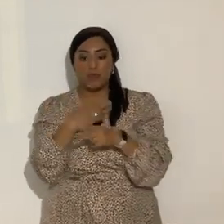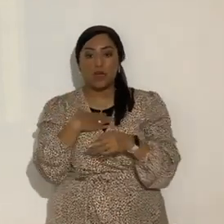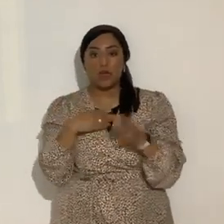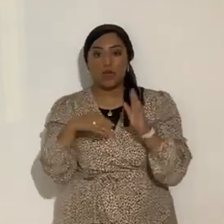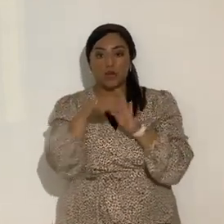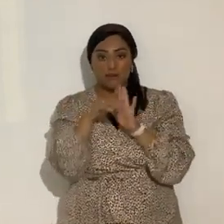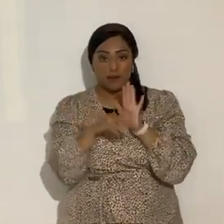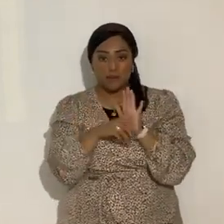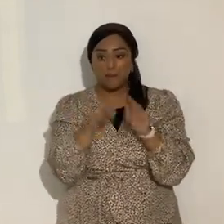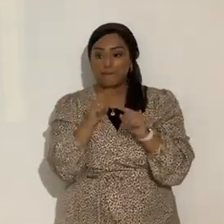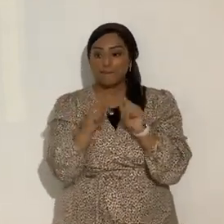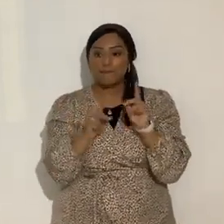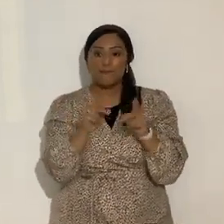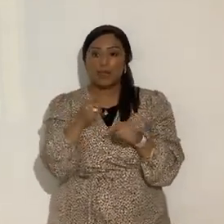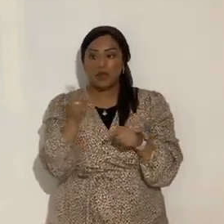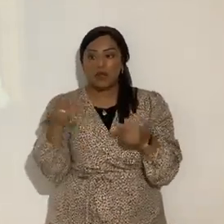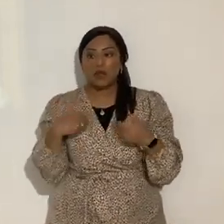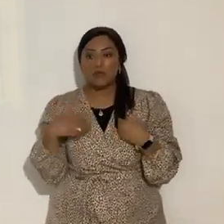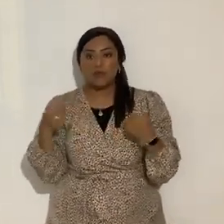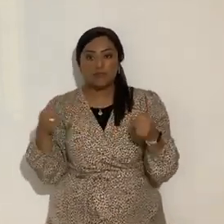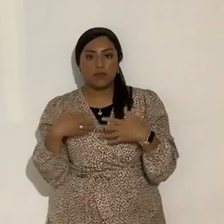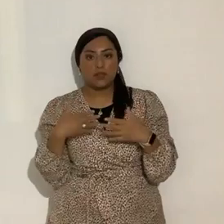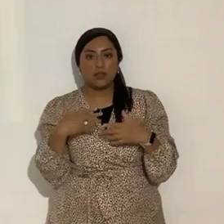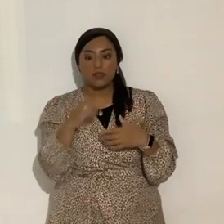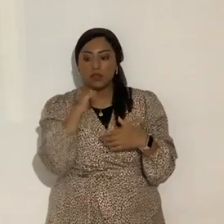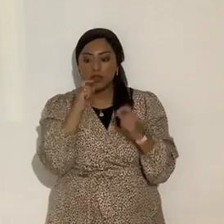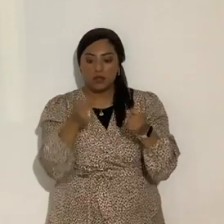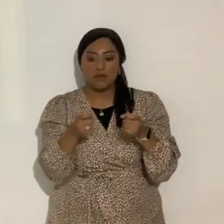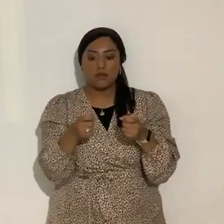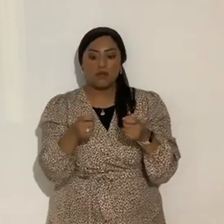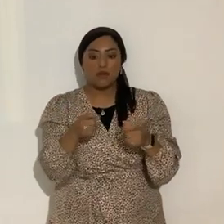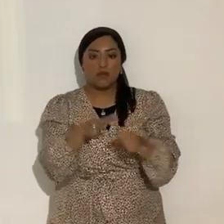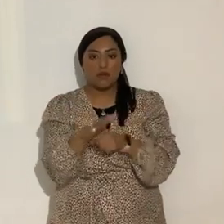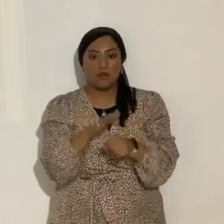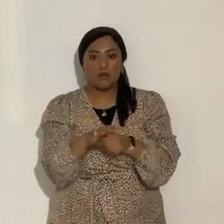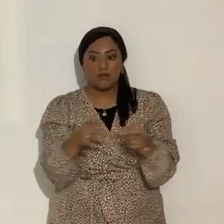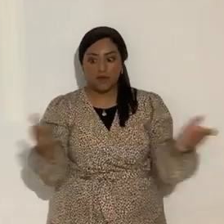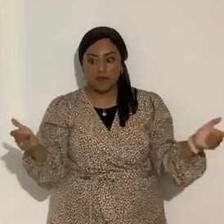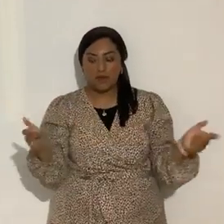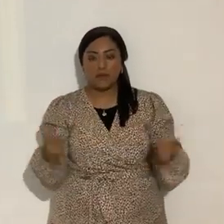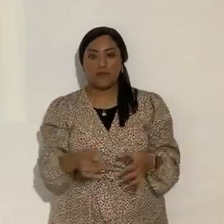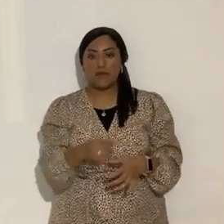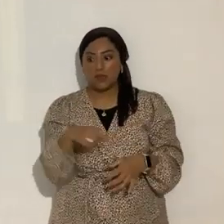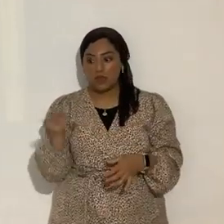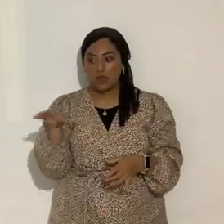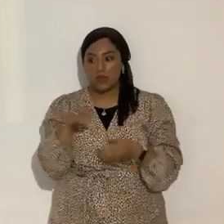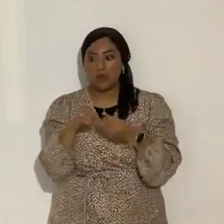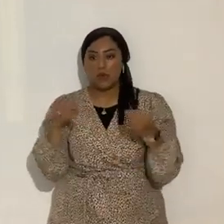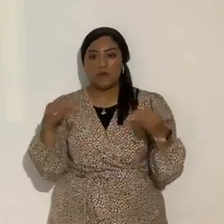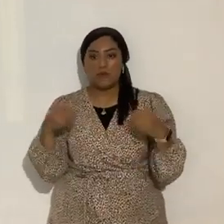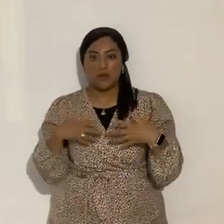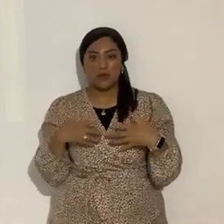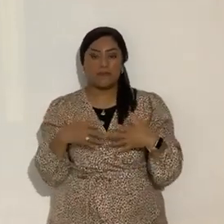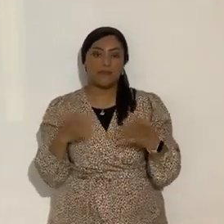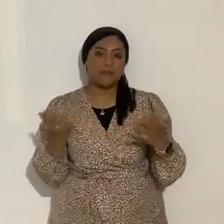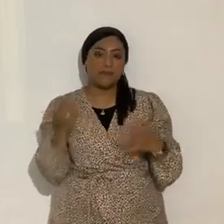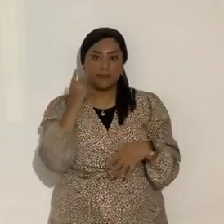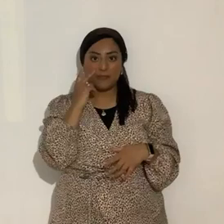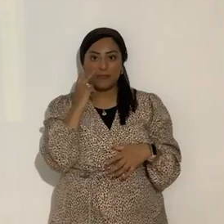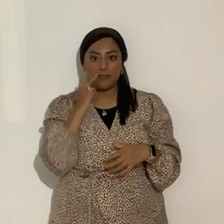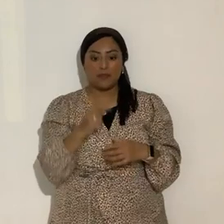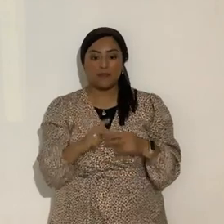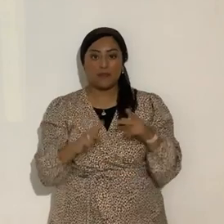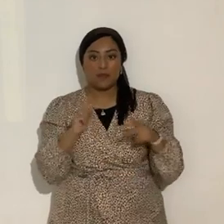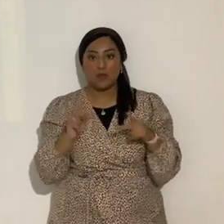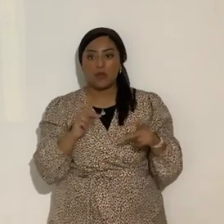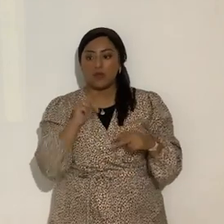mandamientos. Pero la gente tiene miedo a no dar el ancho. Por cobarde. Pero imagínense, los cobardes no